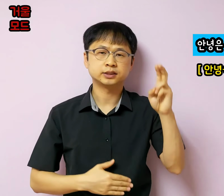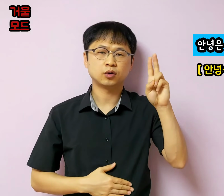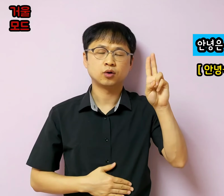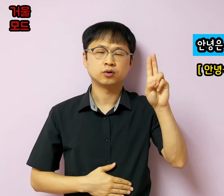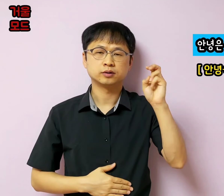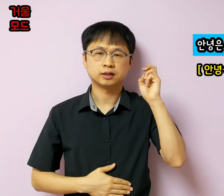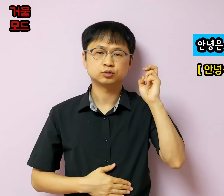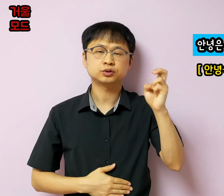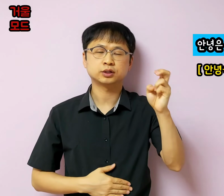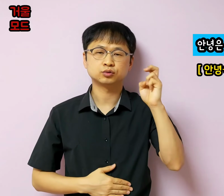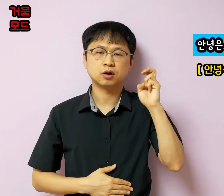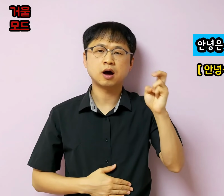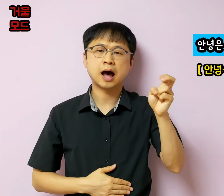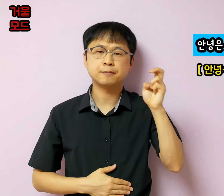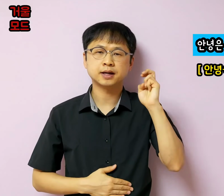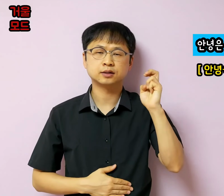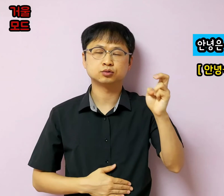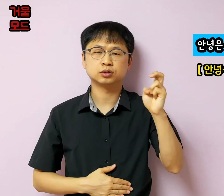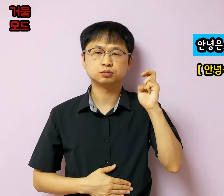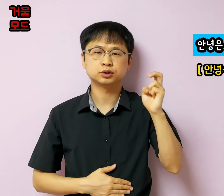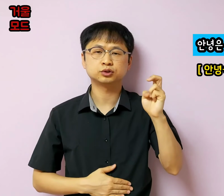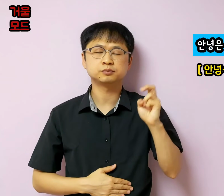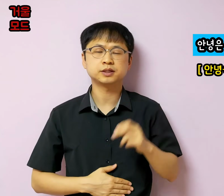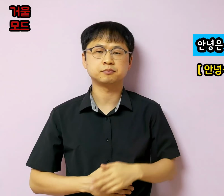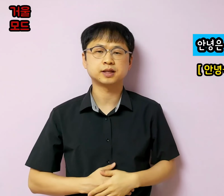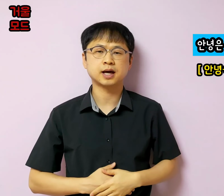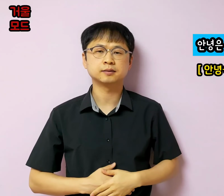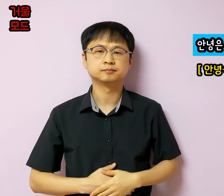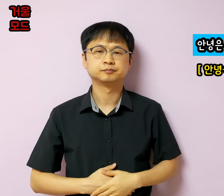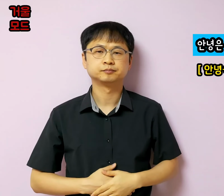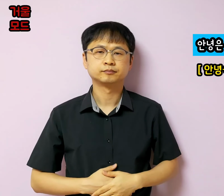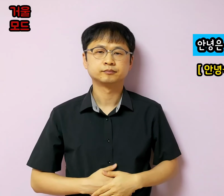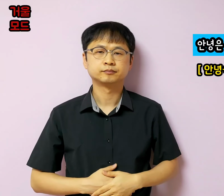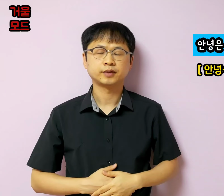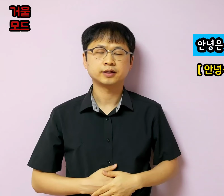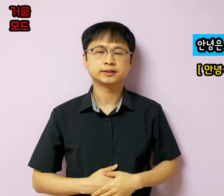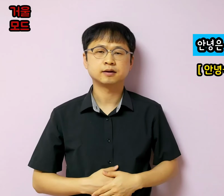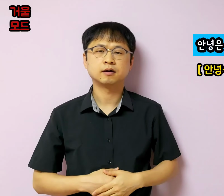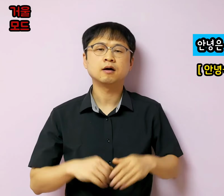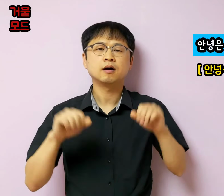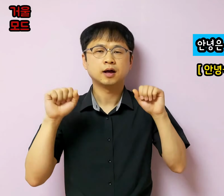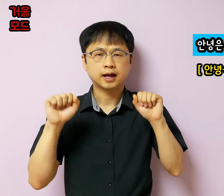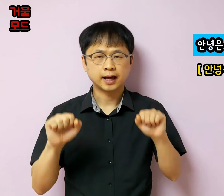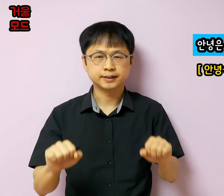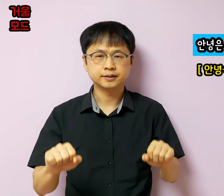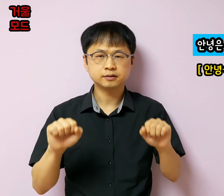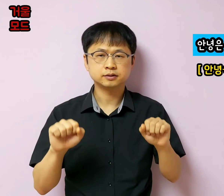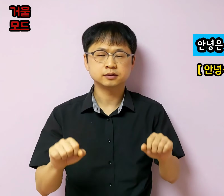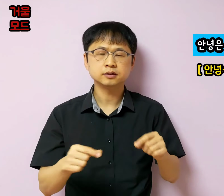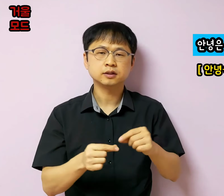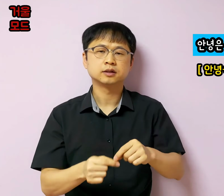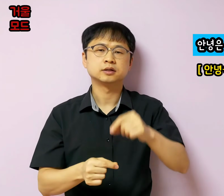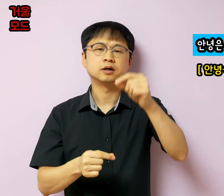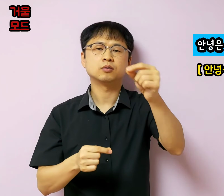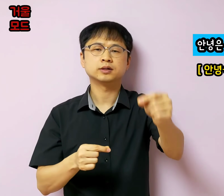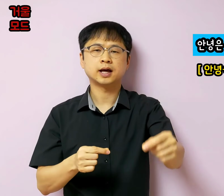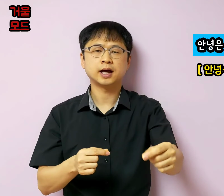아니겠지요. 추측의 수어, 아마라는 수어를 붙여주시면 됩니다. 네, 그래서 안녕은